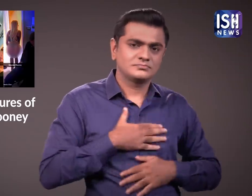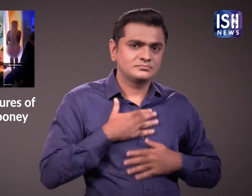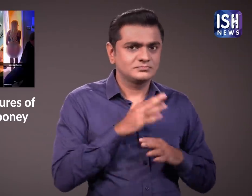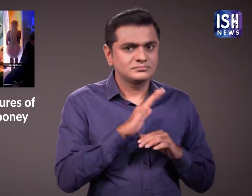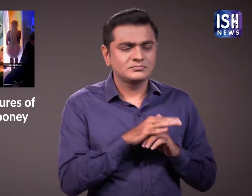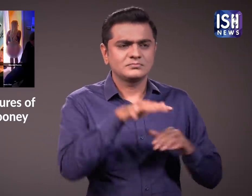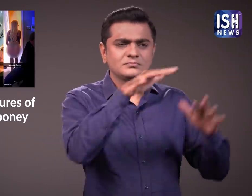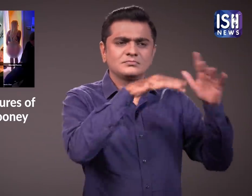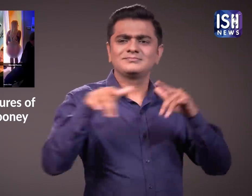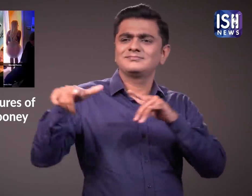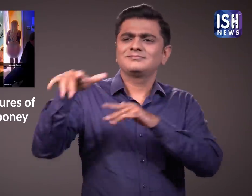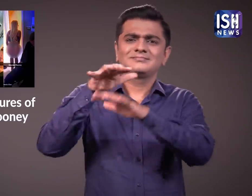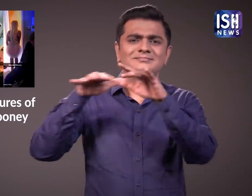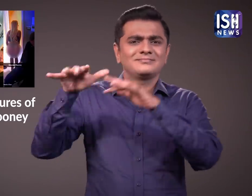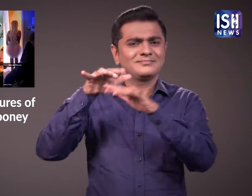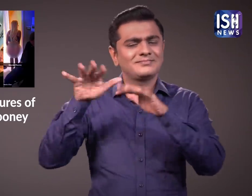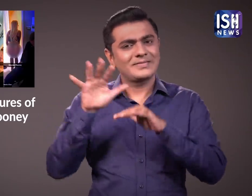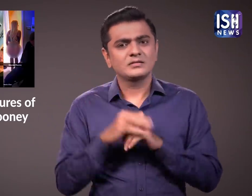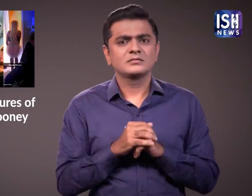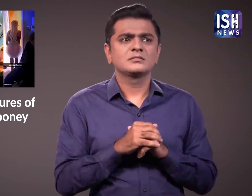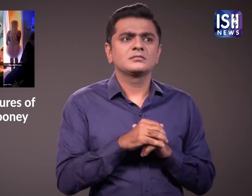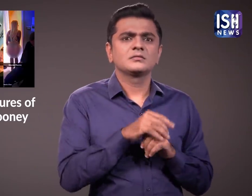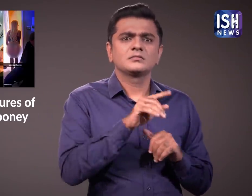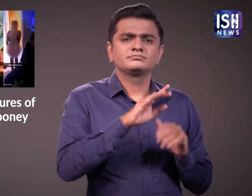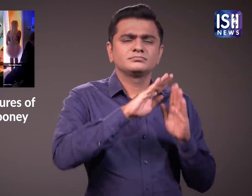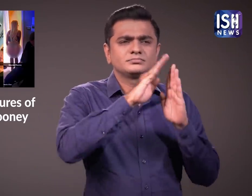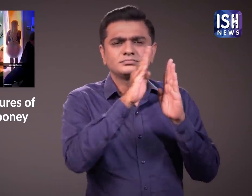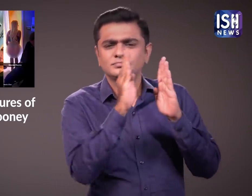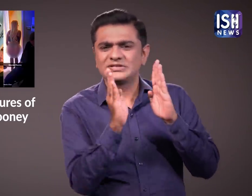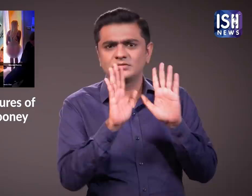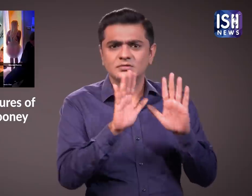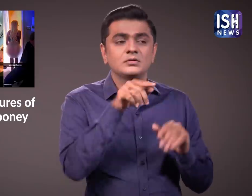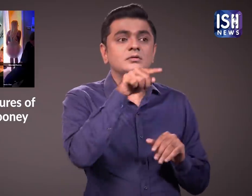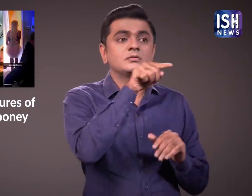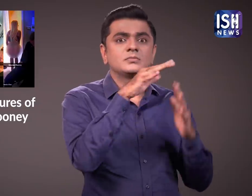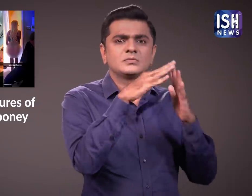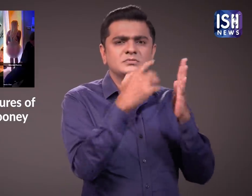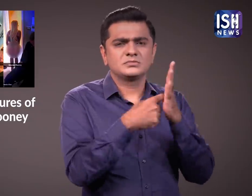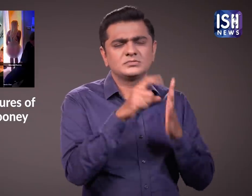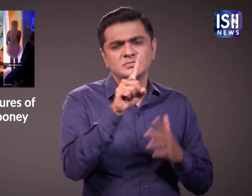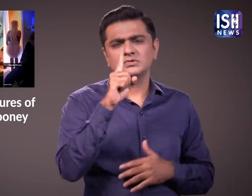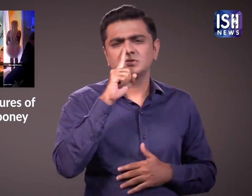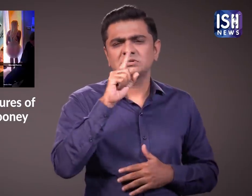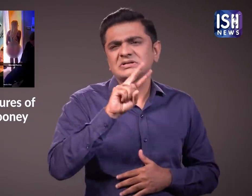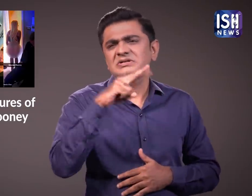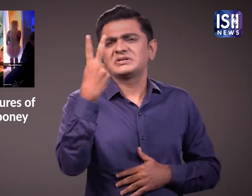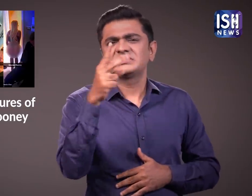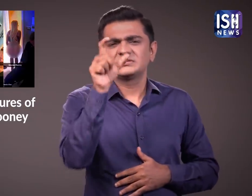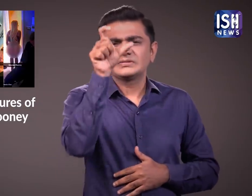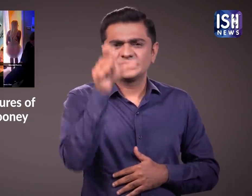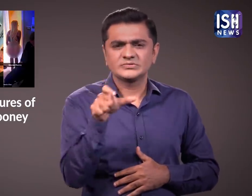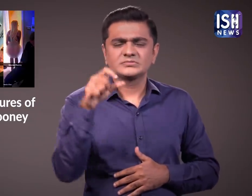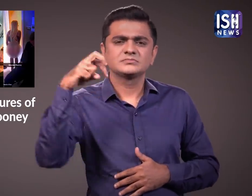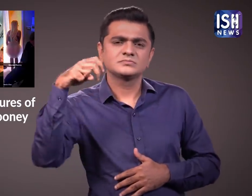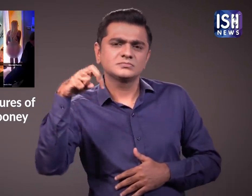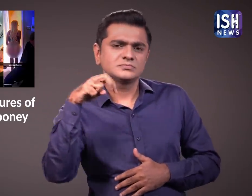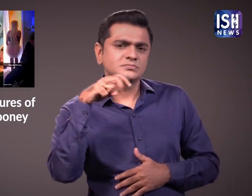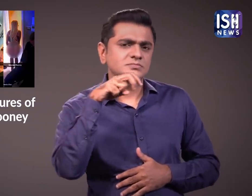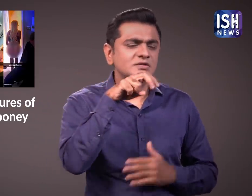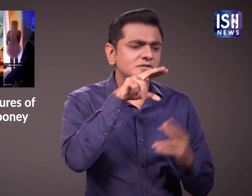बहुत अच्छा समय बिता रहे थे। रूनी को एक कम कपड़े पहने सुनहरे बालो वाली महीला, जिसने एक बैकले स्टॉप